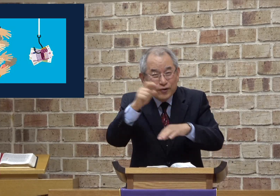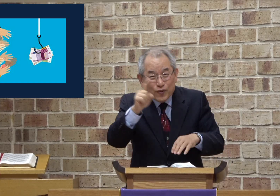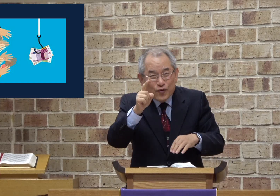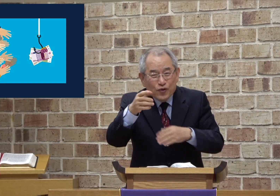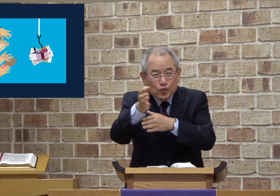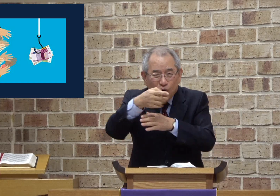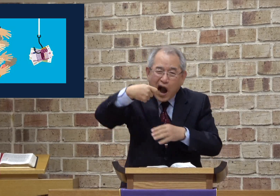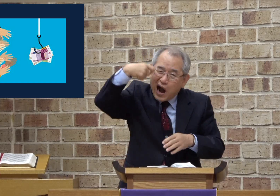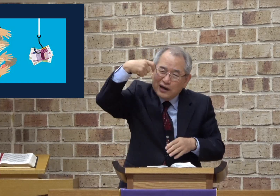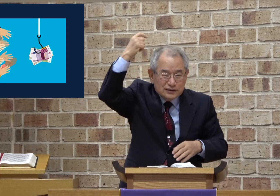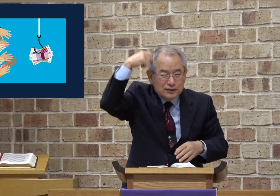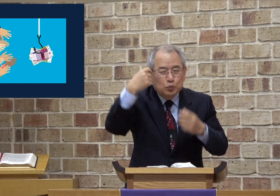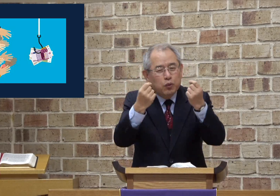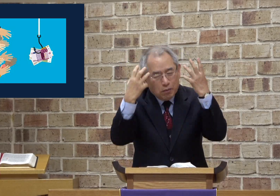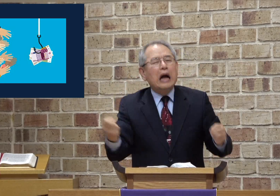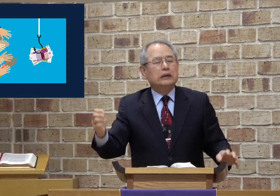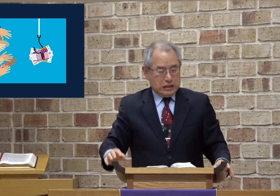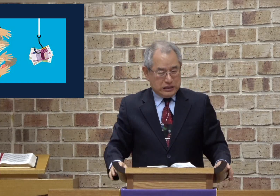지금까지 건강하게 잘 살고 있다는 증거입니다.